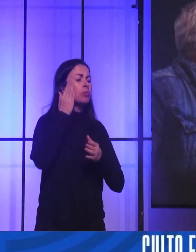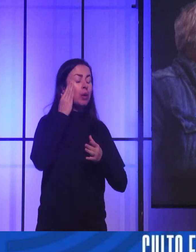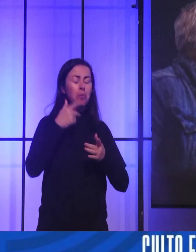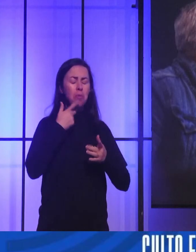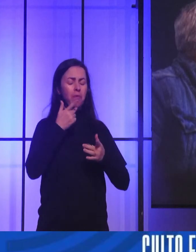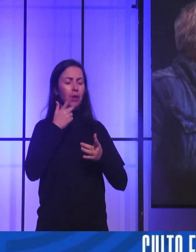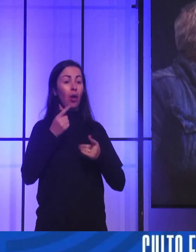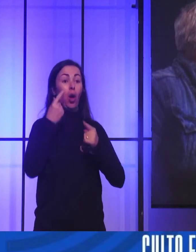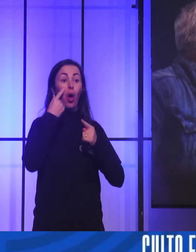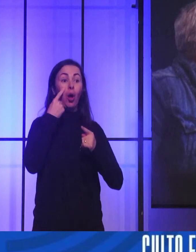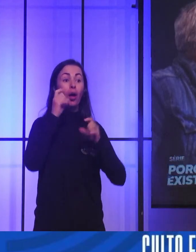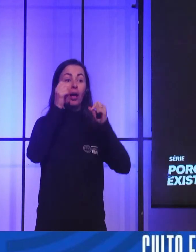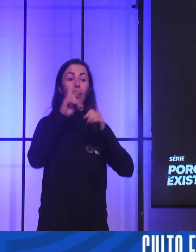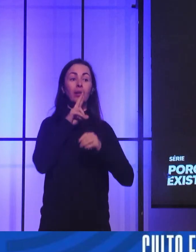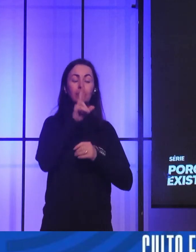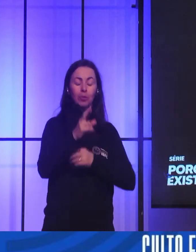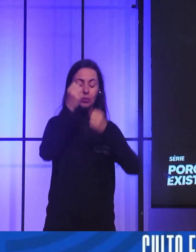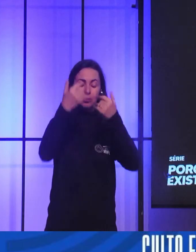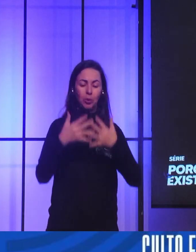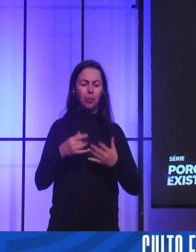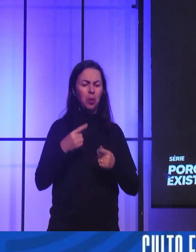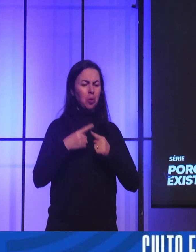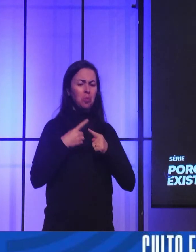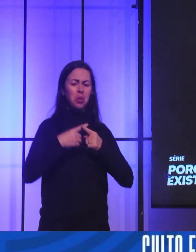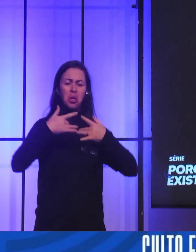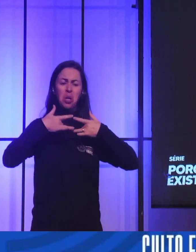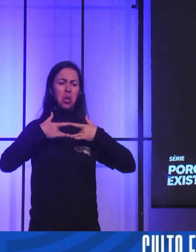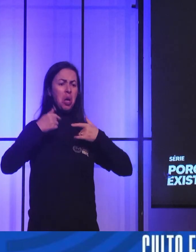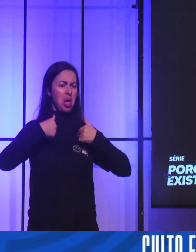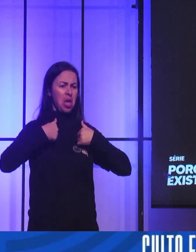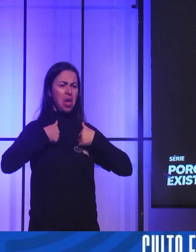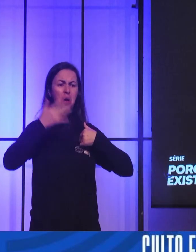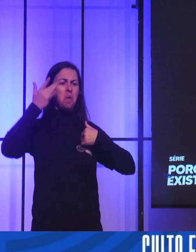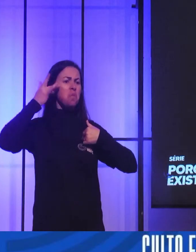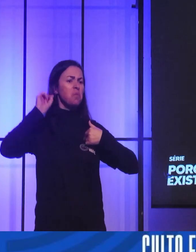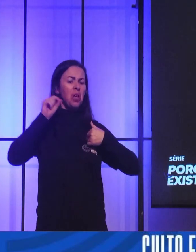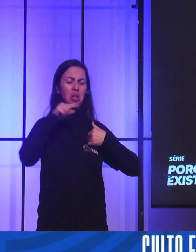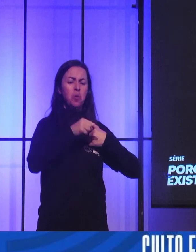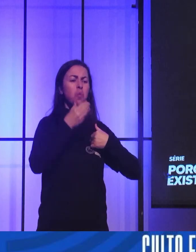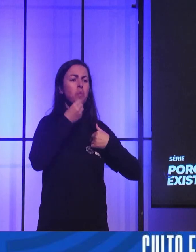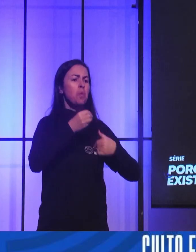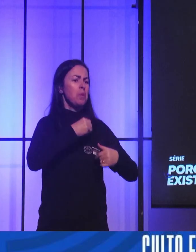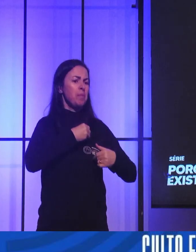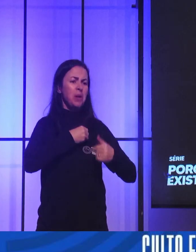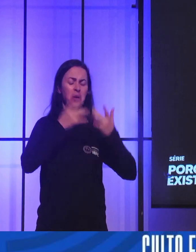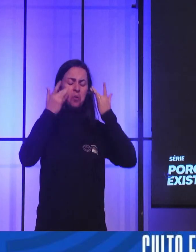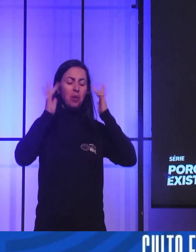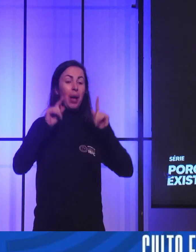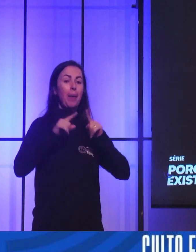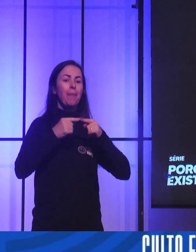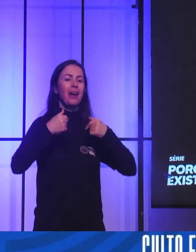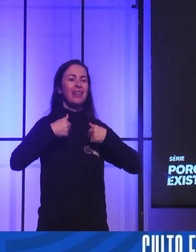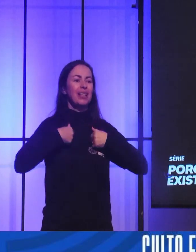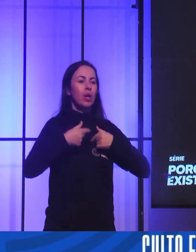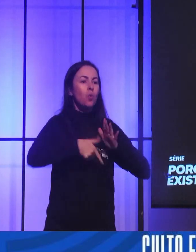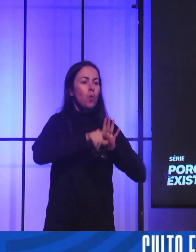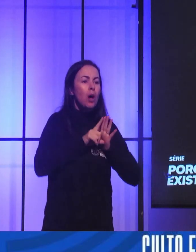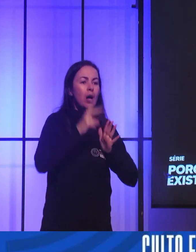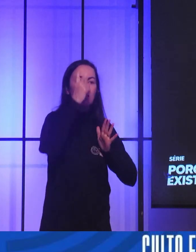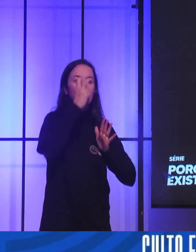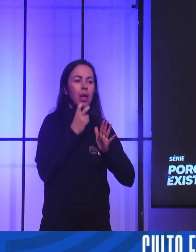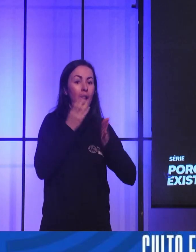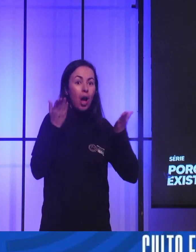Vejam a resposta dele: eu não sei se ele é pecador ou não. Uma coisa eu sei, eu era cego e agora